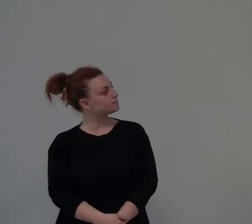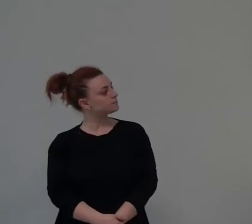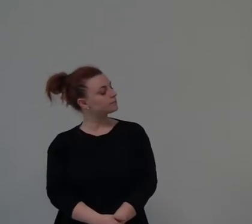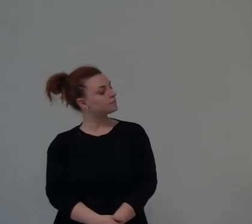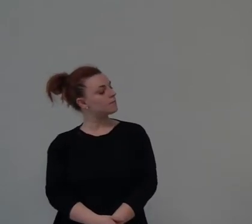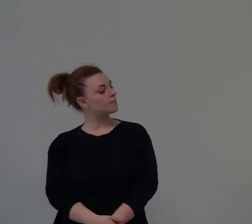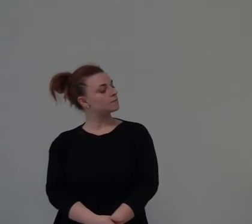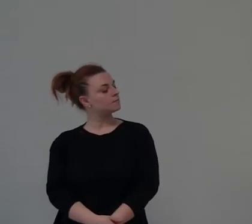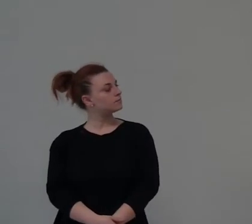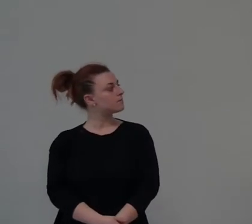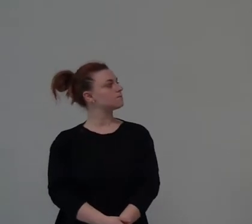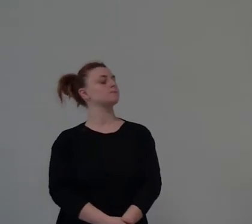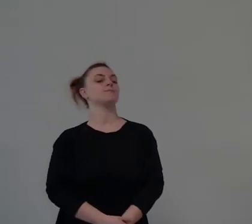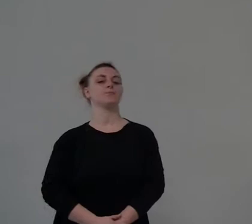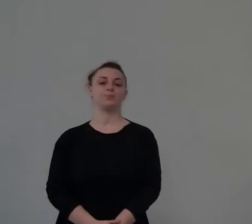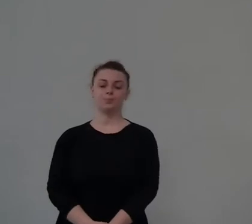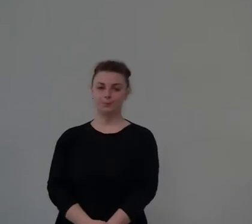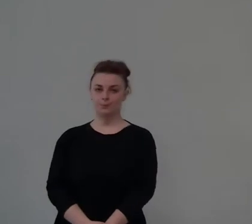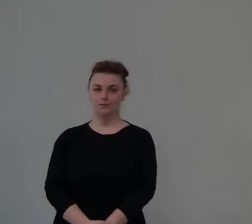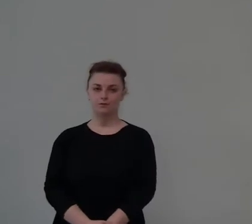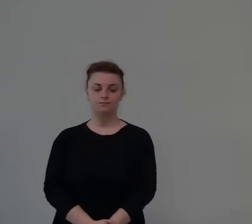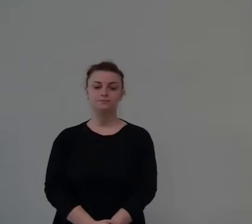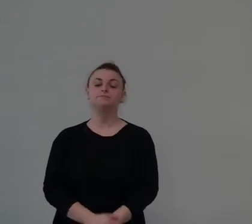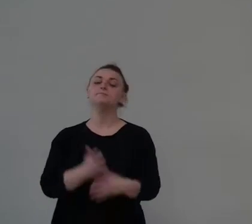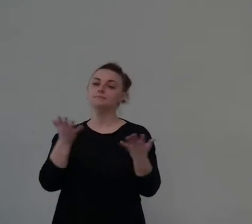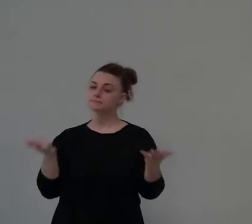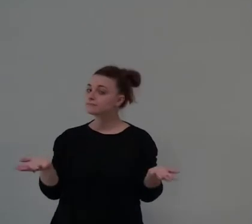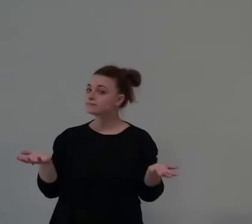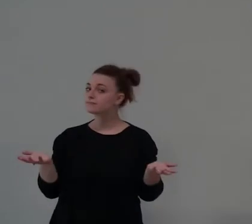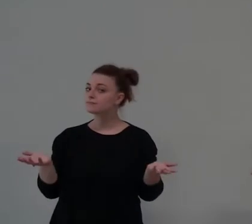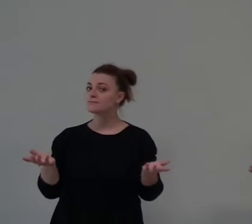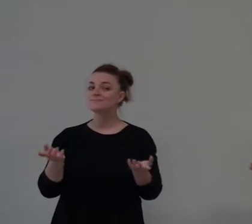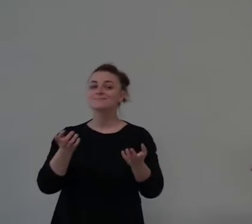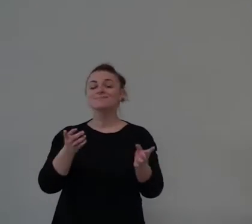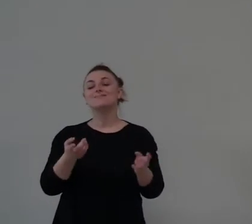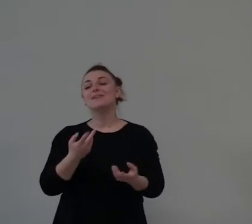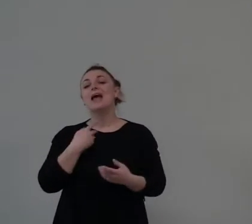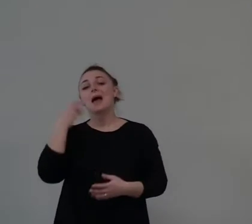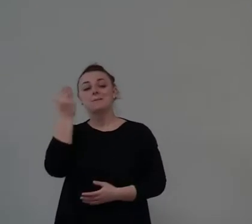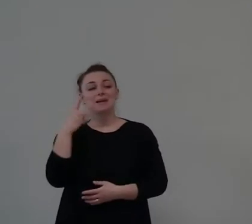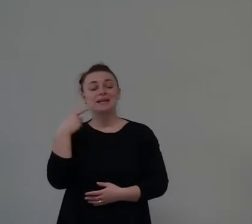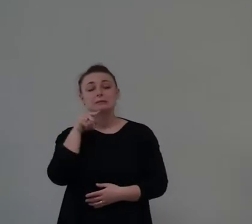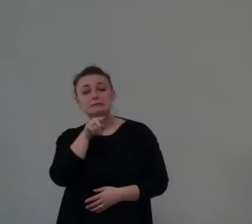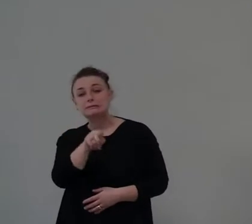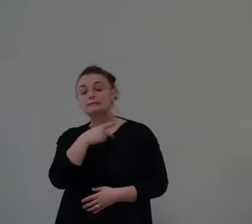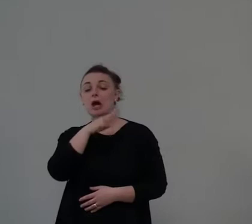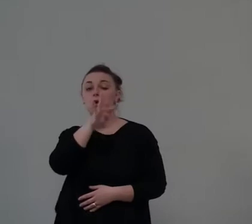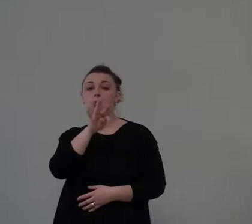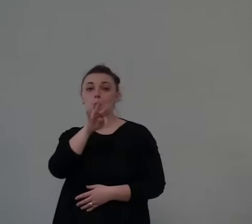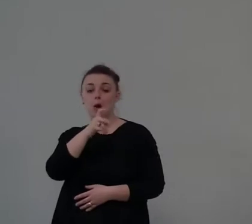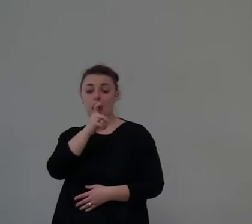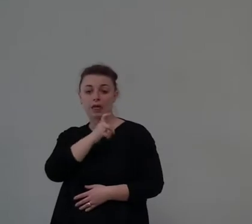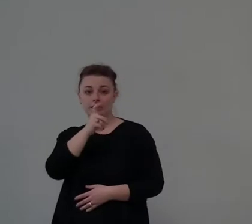a pregare e passò la notte in preghiera. Ora, forse non puoi stare 40 giorni lontano dal mondo,